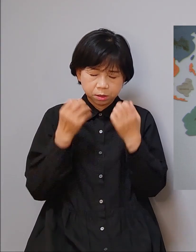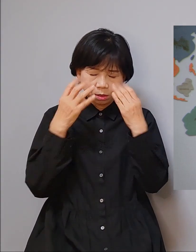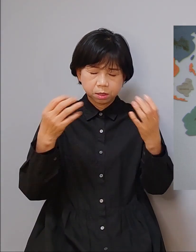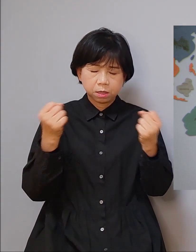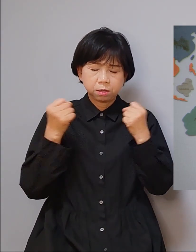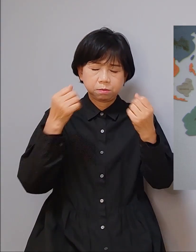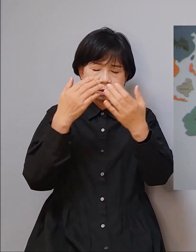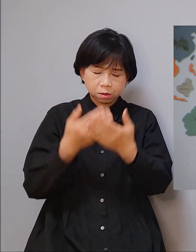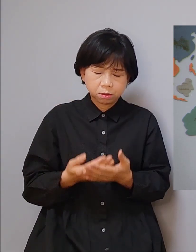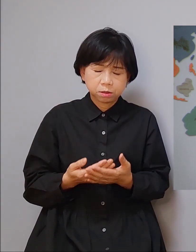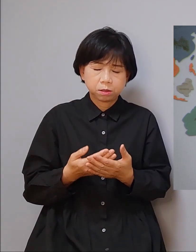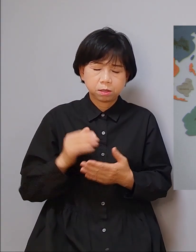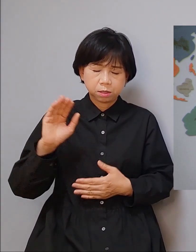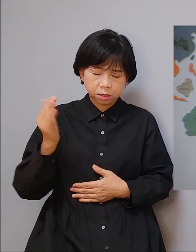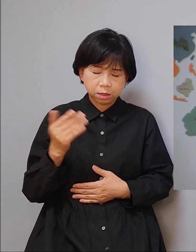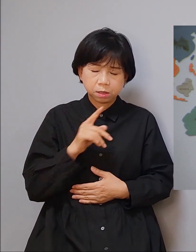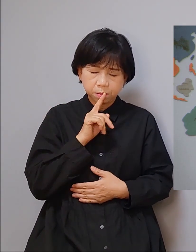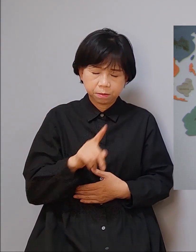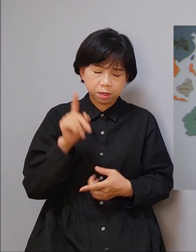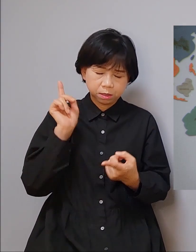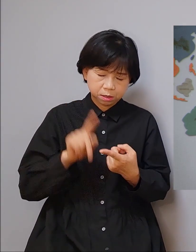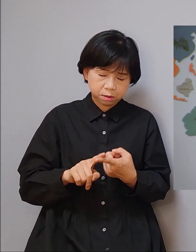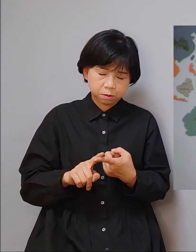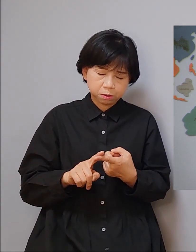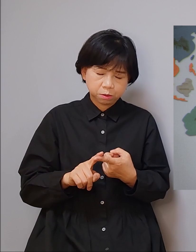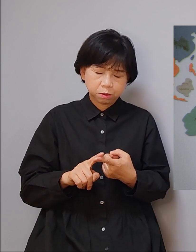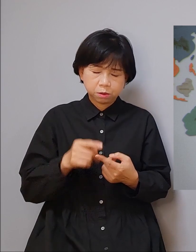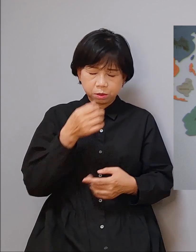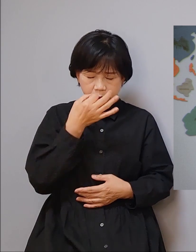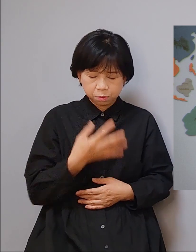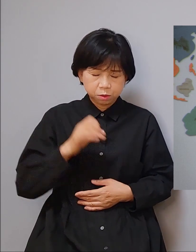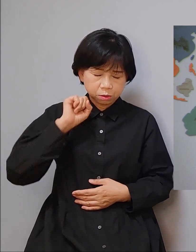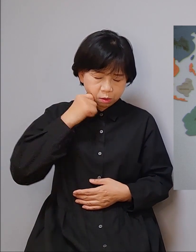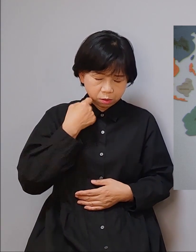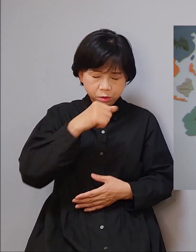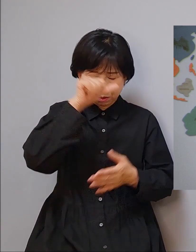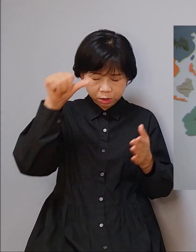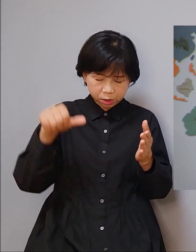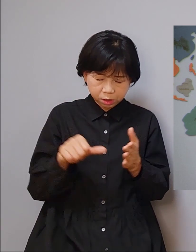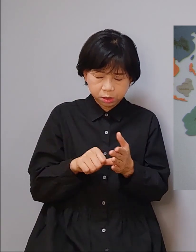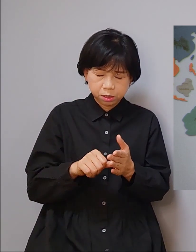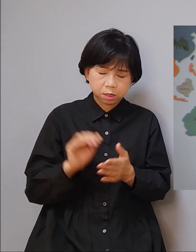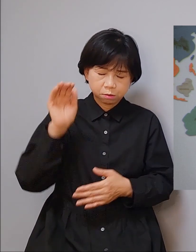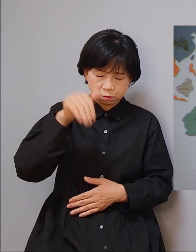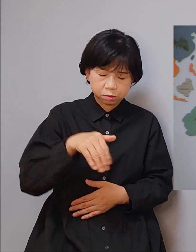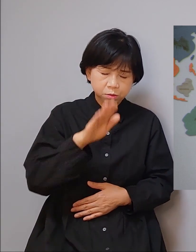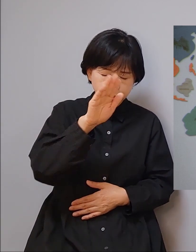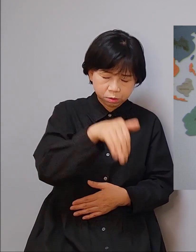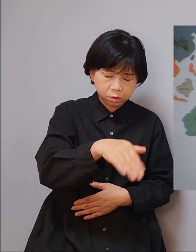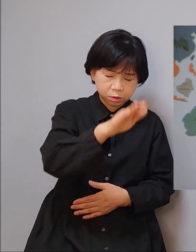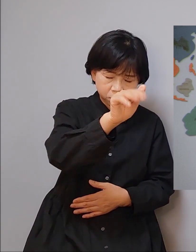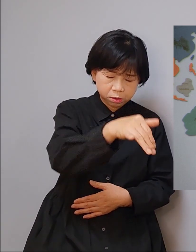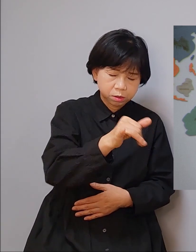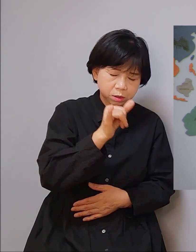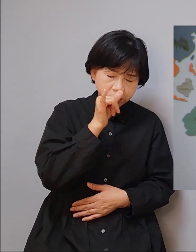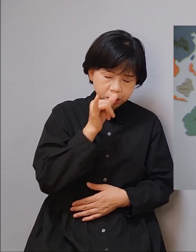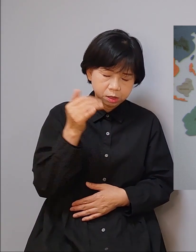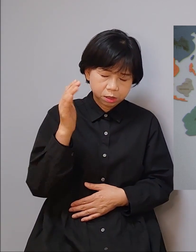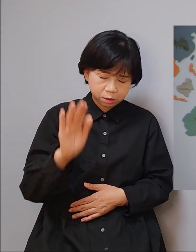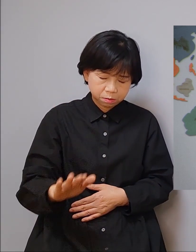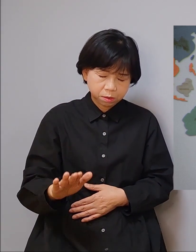힘을 얻으리라 말씀처럼 힘들고 어려운 인생의 여러 우여곡절이 있지만 산전수전 공중전을